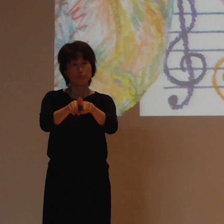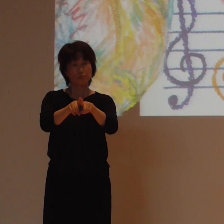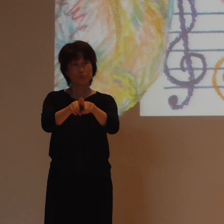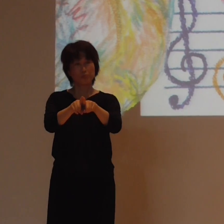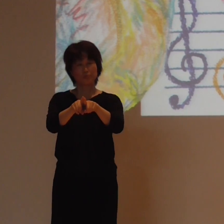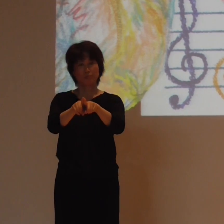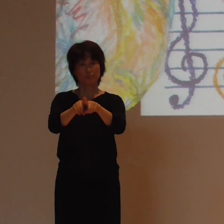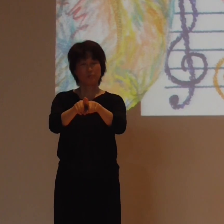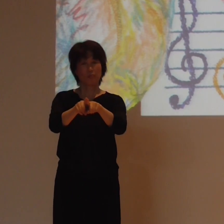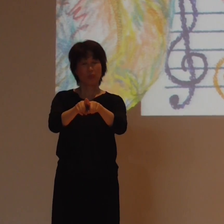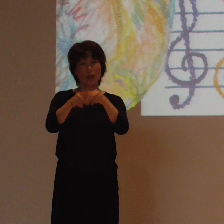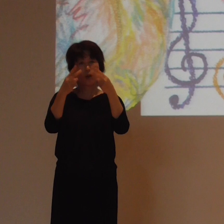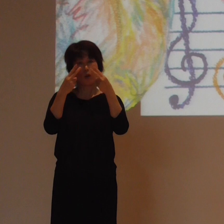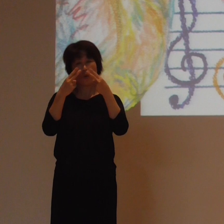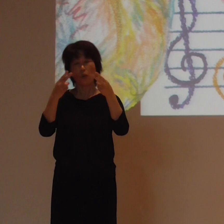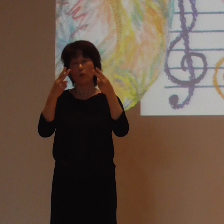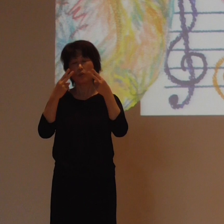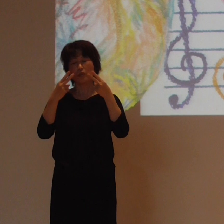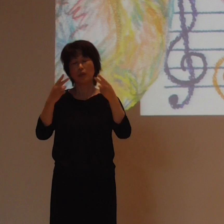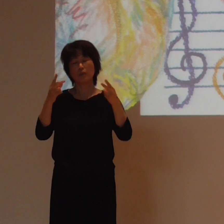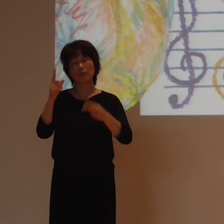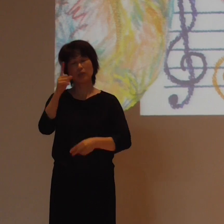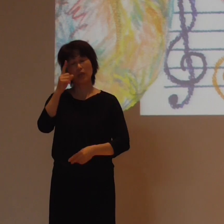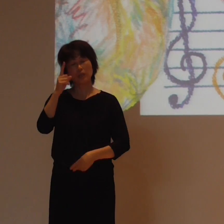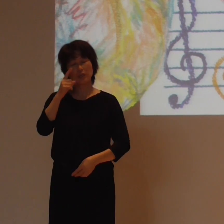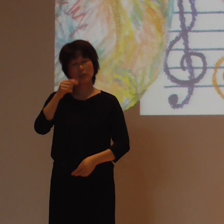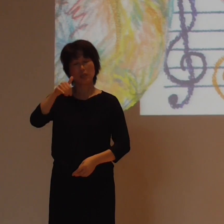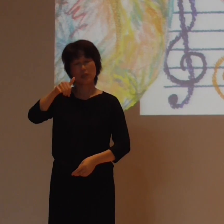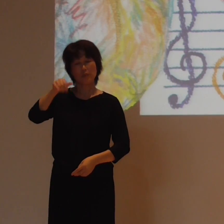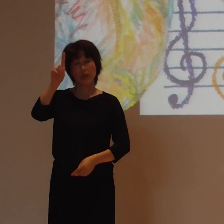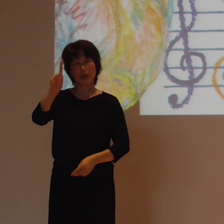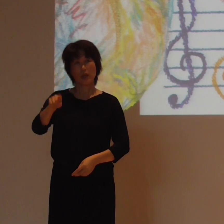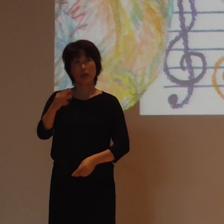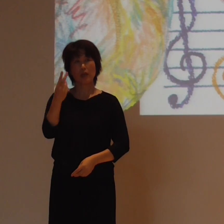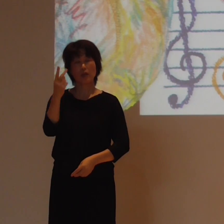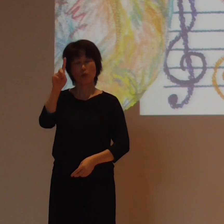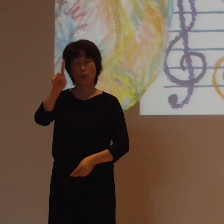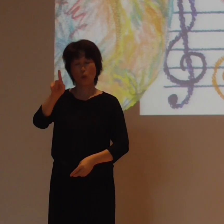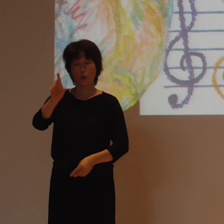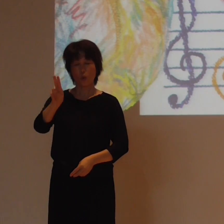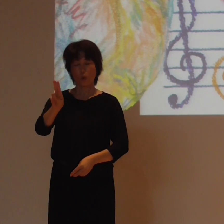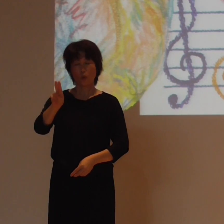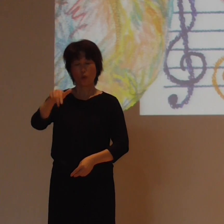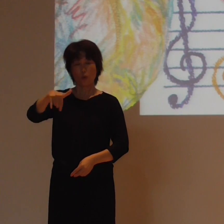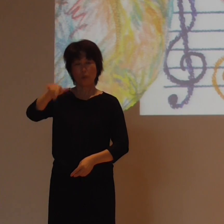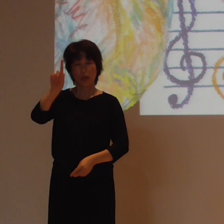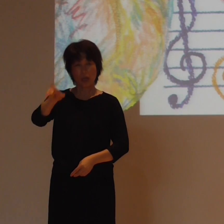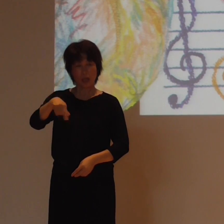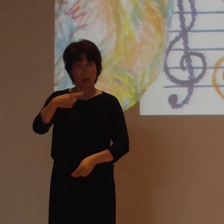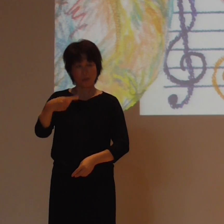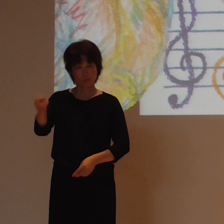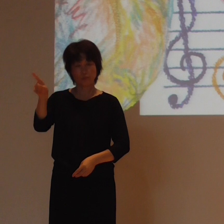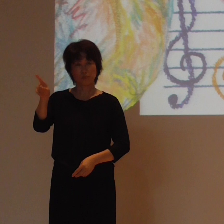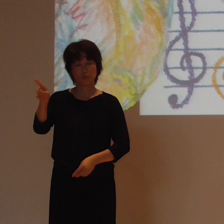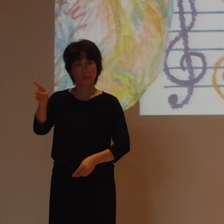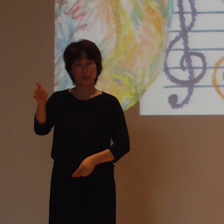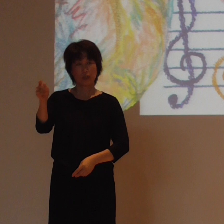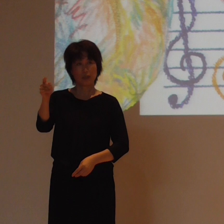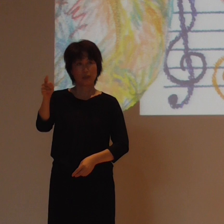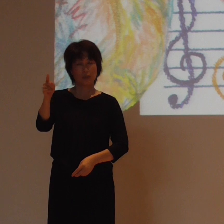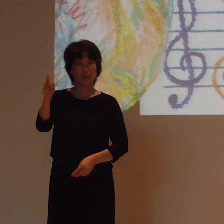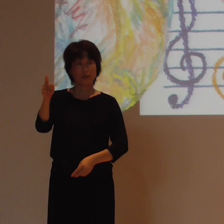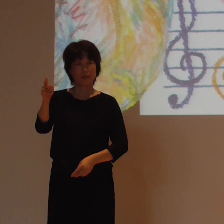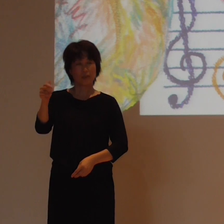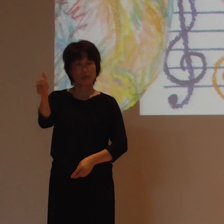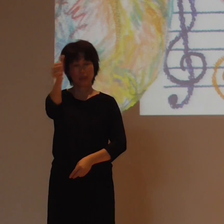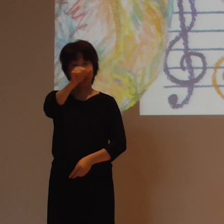とね、あのベートーベンの第4楽章、あの第5番運命なんかもそうですね、まあ何でもいいん